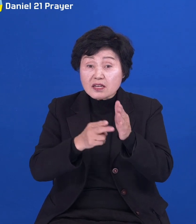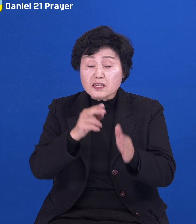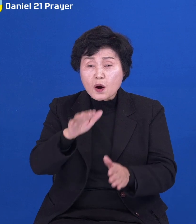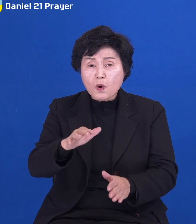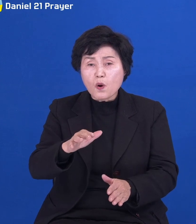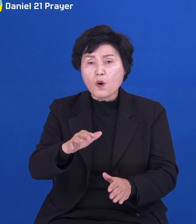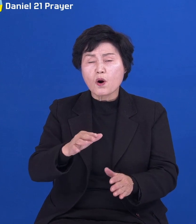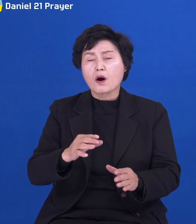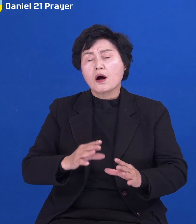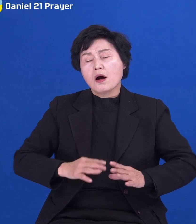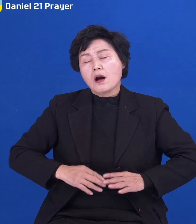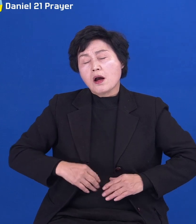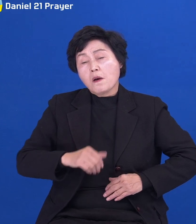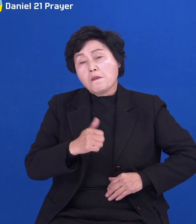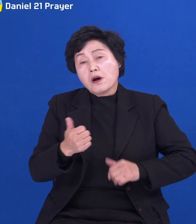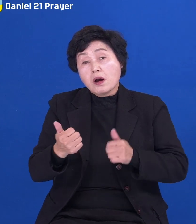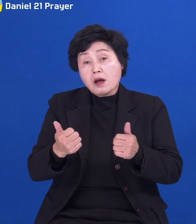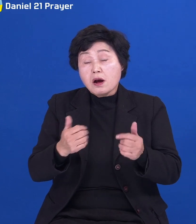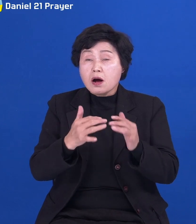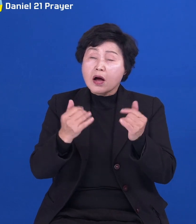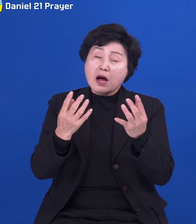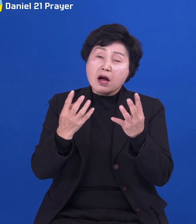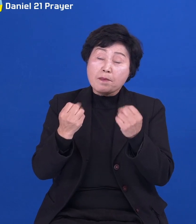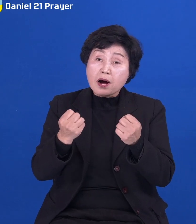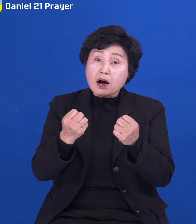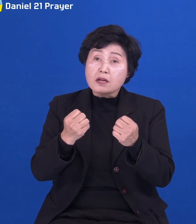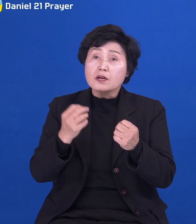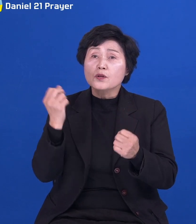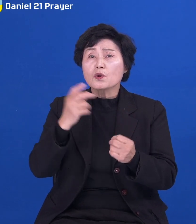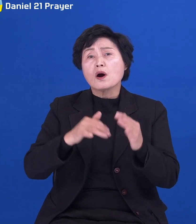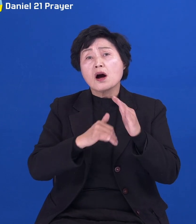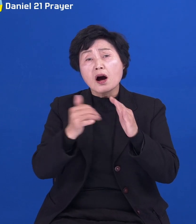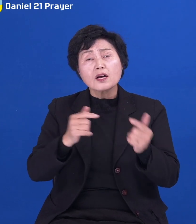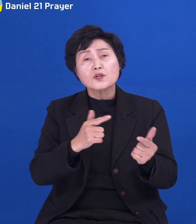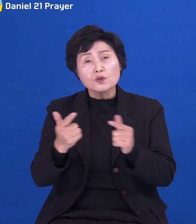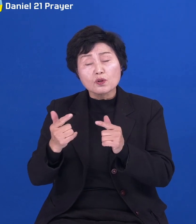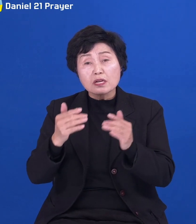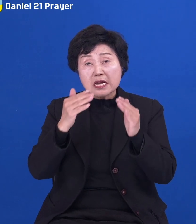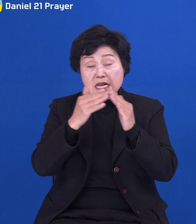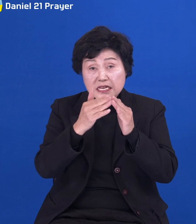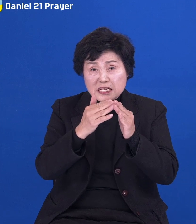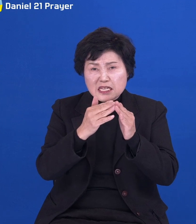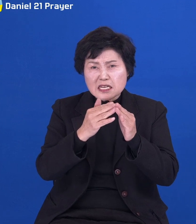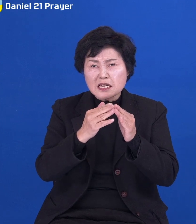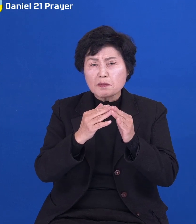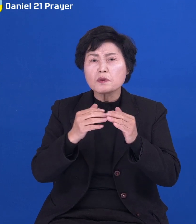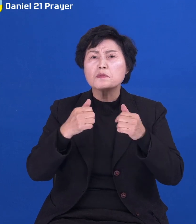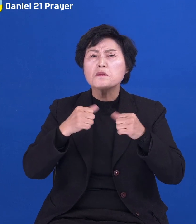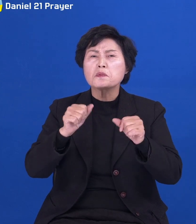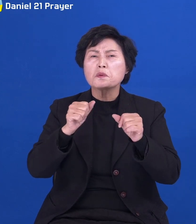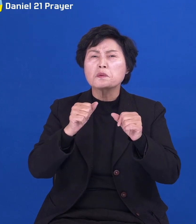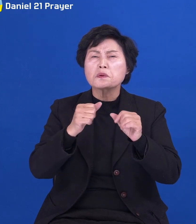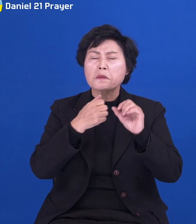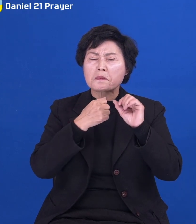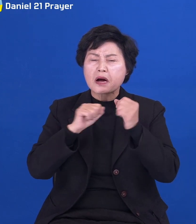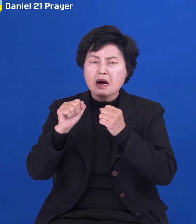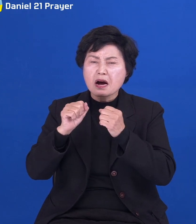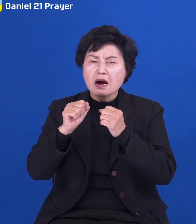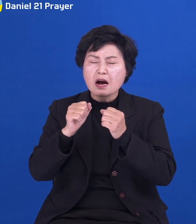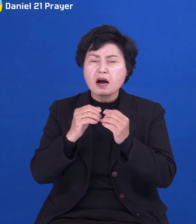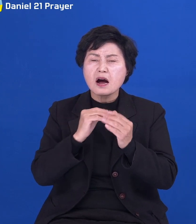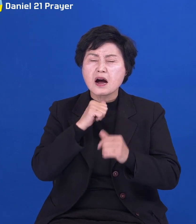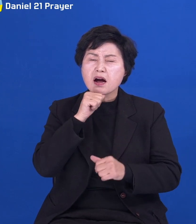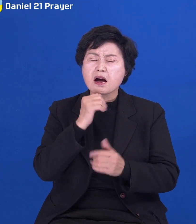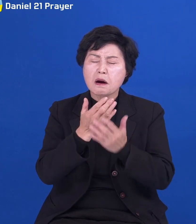사척에 널려져 있었고 가족들이 집을 버리고 나와서 거지 생활을 하고 있는 것이 대다수였어요. 어린아이들이 집을 나왔고